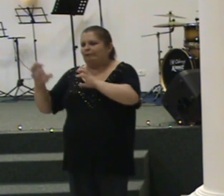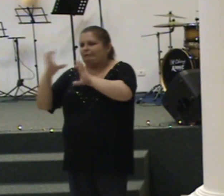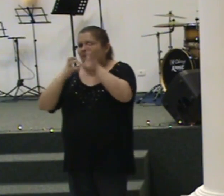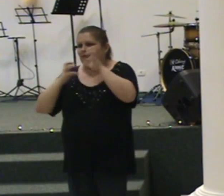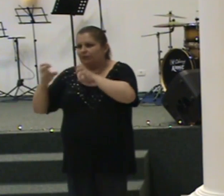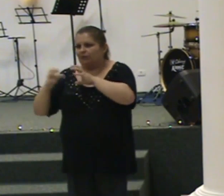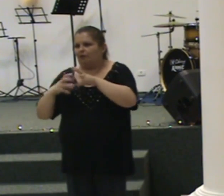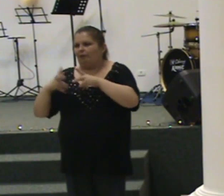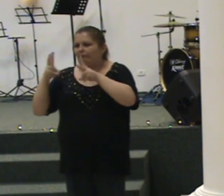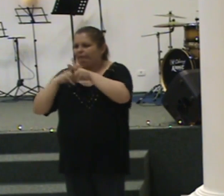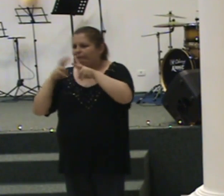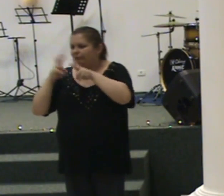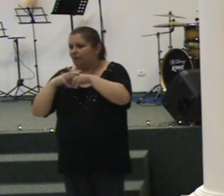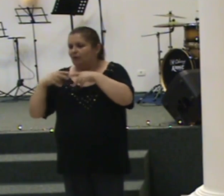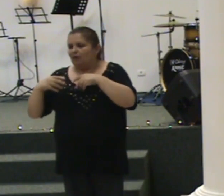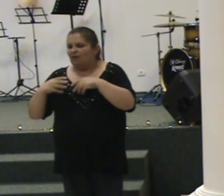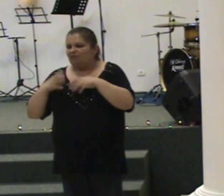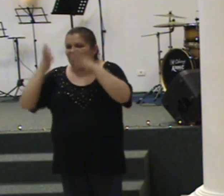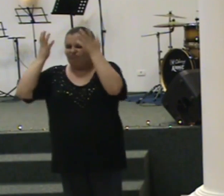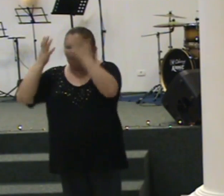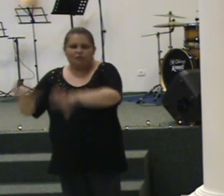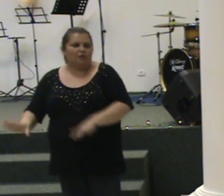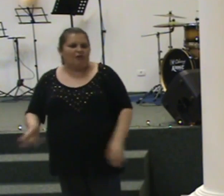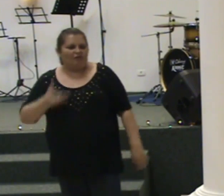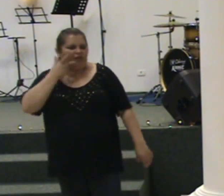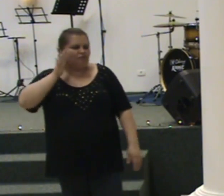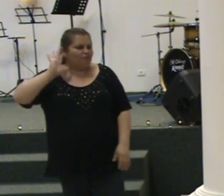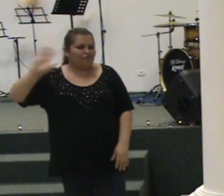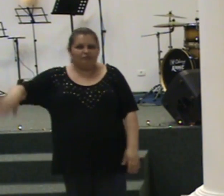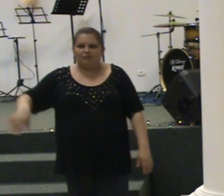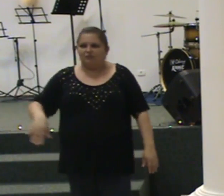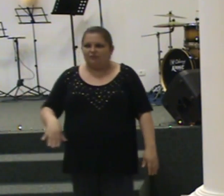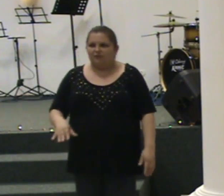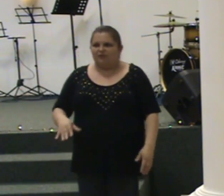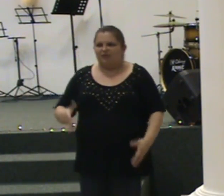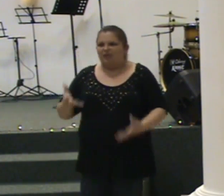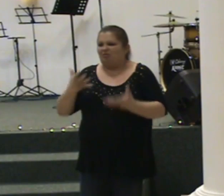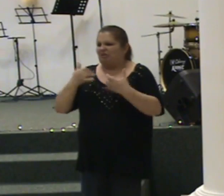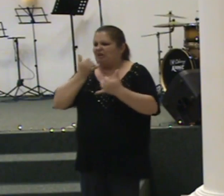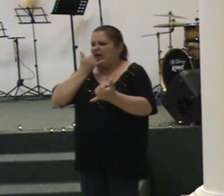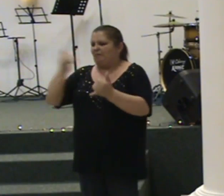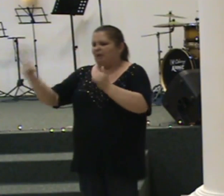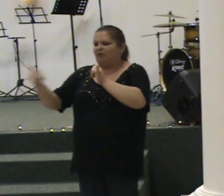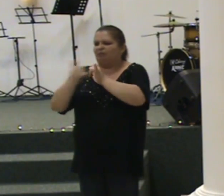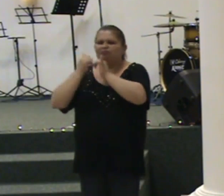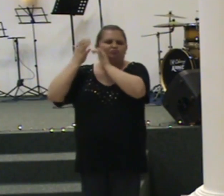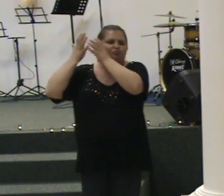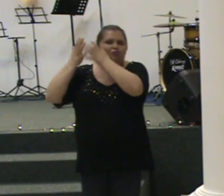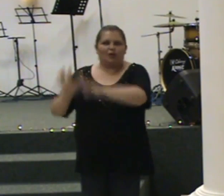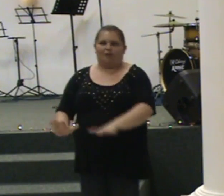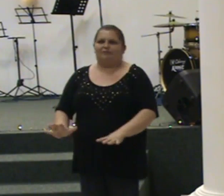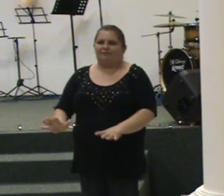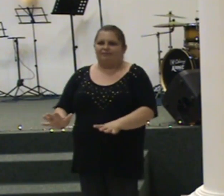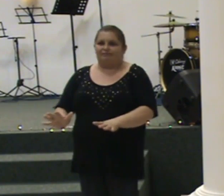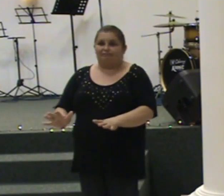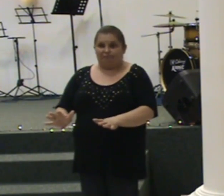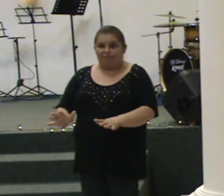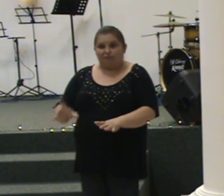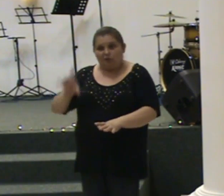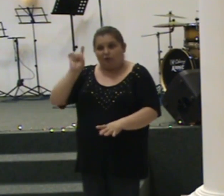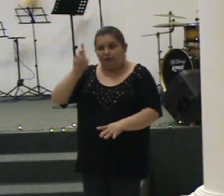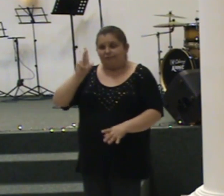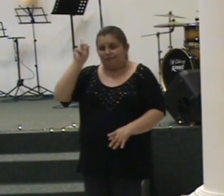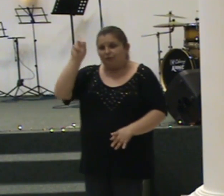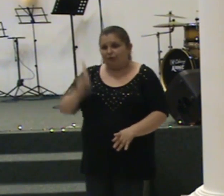uma amizade, um relacionamento. Por quê? Porque você fala assim, eu não aceito. É um direito meu. Ele tinha o